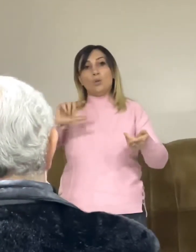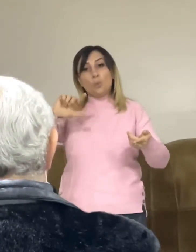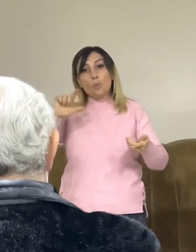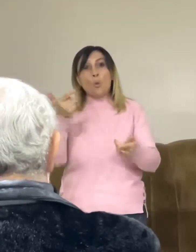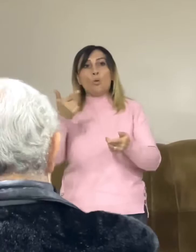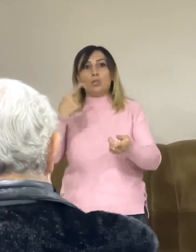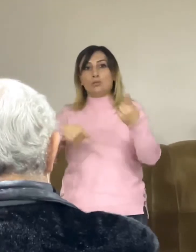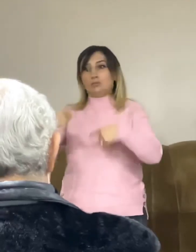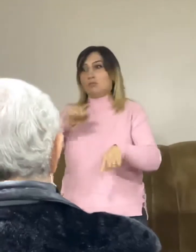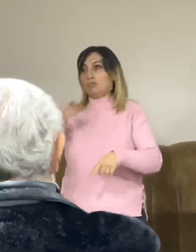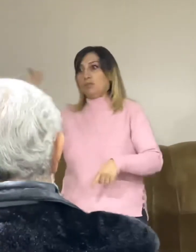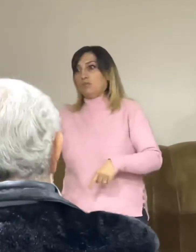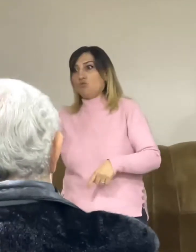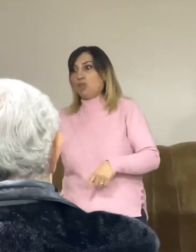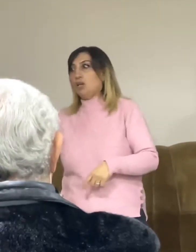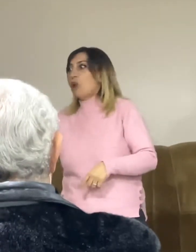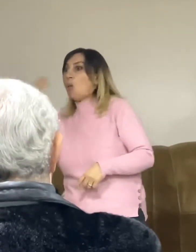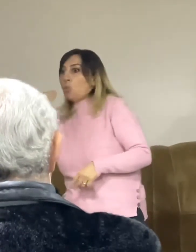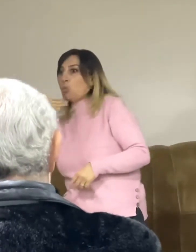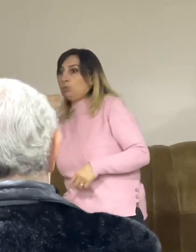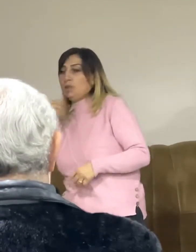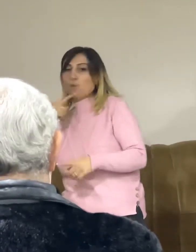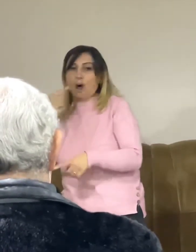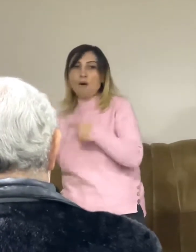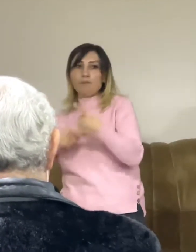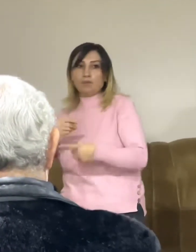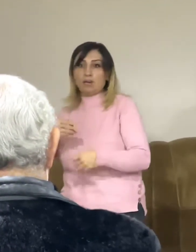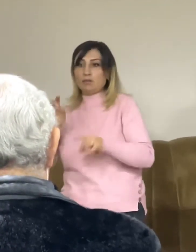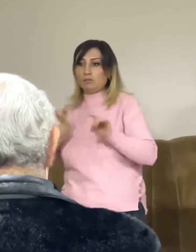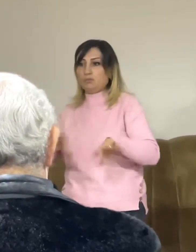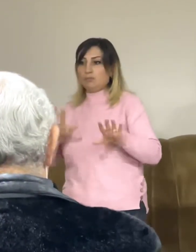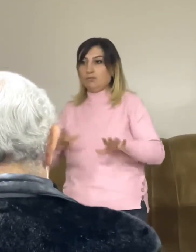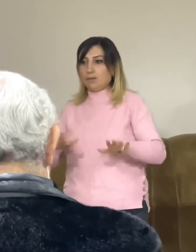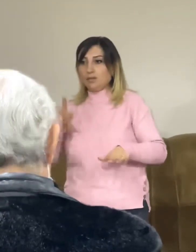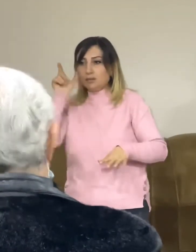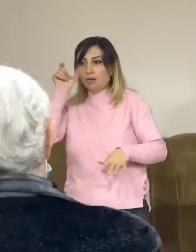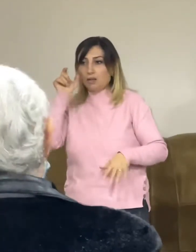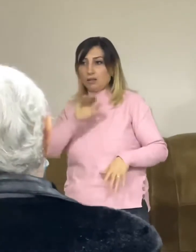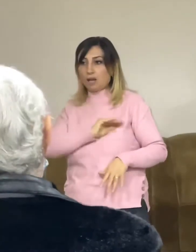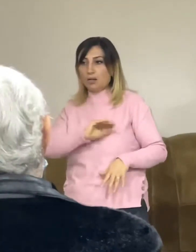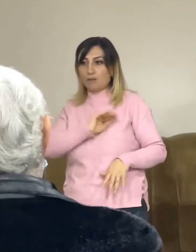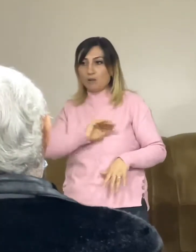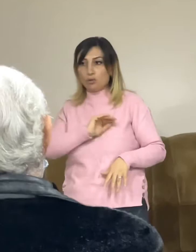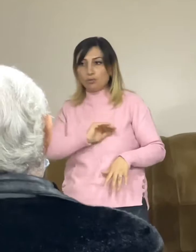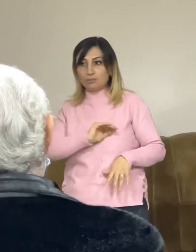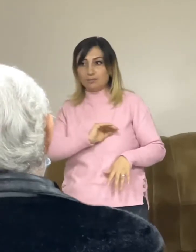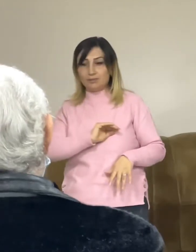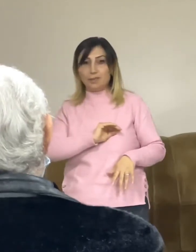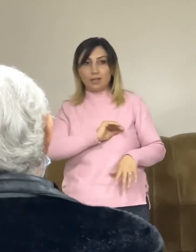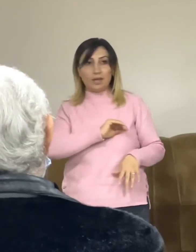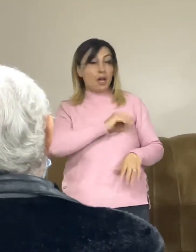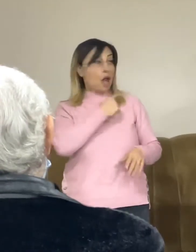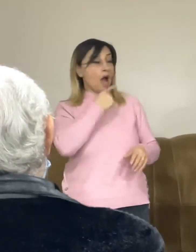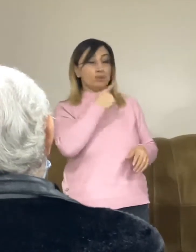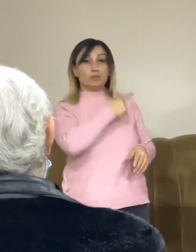ապրեն։ Այսինքն այս քերովփեներին Աստված դրեց այս հրեղեն սրով, դա նշանակում է Ադամ եւ Եվա, եթե հետքան դուք